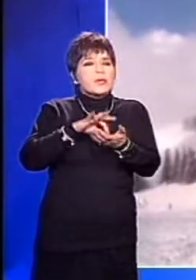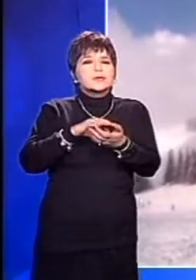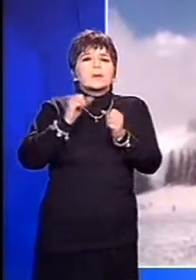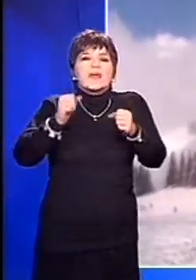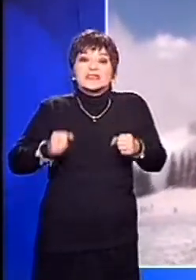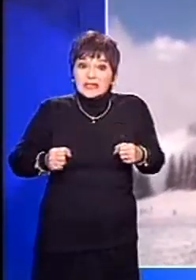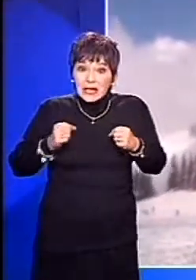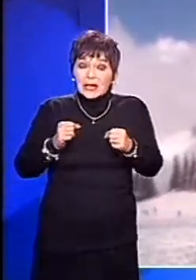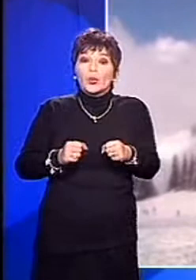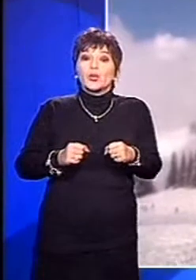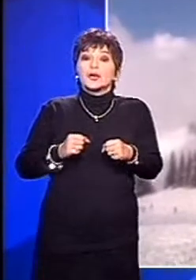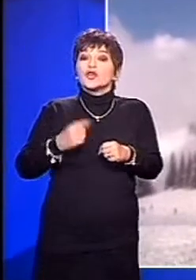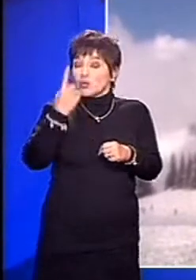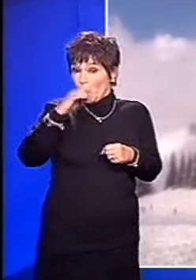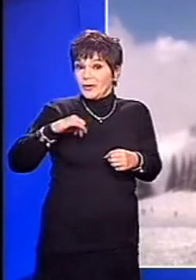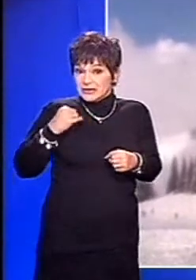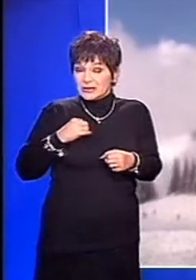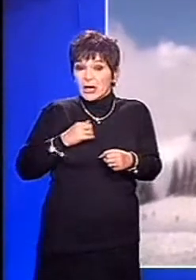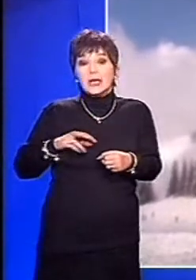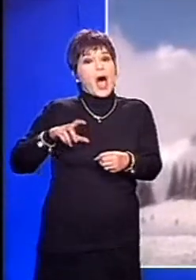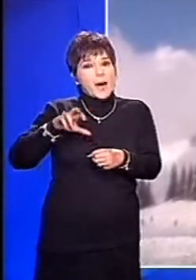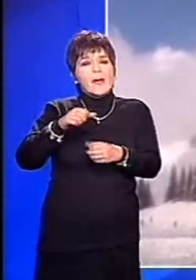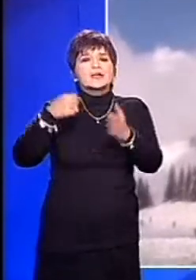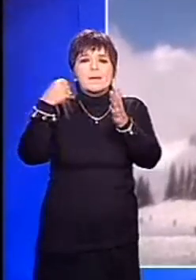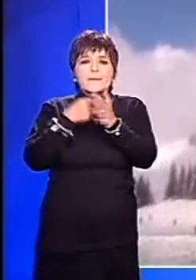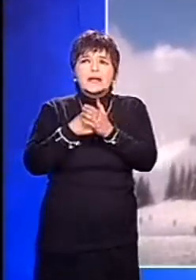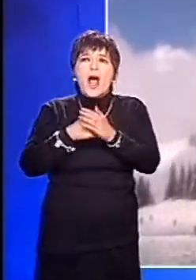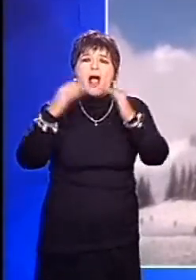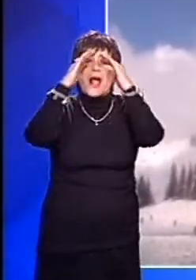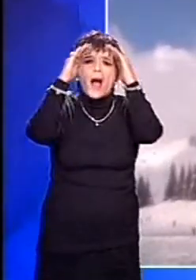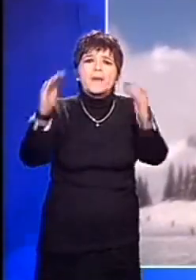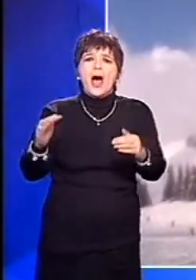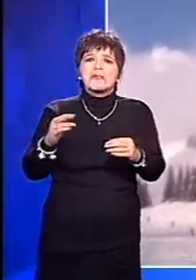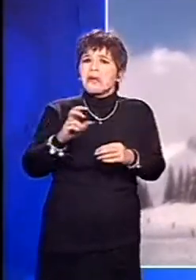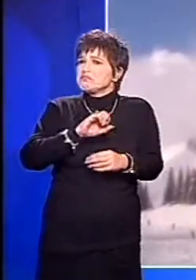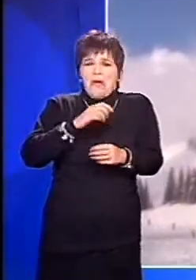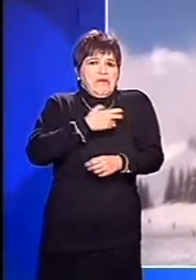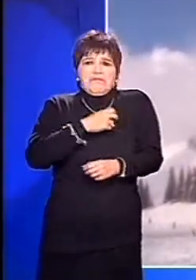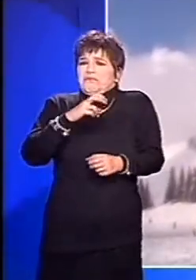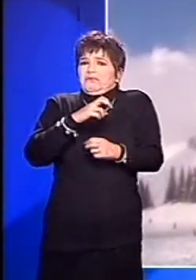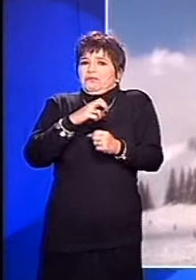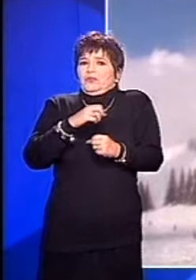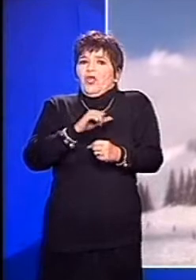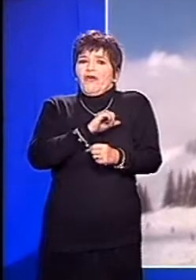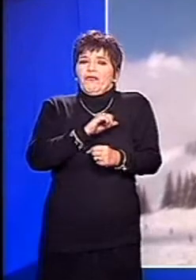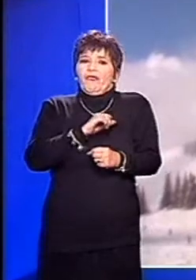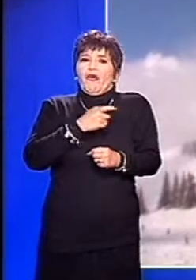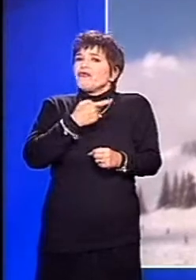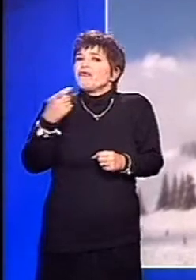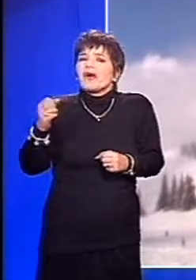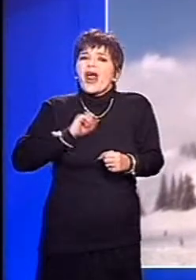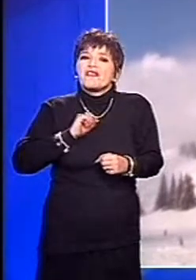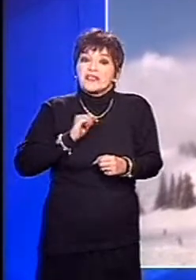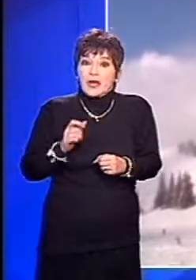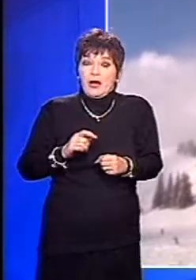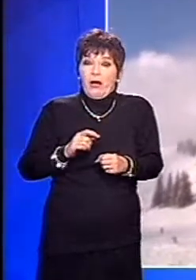unul dintre ei chiar ceea ce poate studenții se deplasează până la cabană fără niciun fel de reține, ceea ce poate studenții, spuneam, în primele